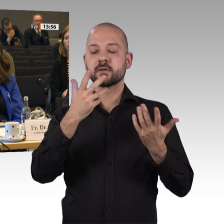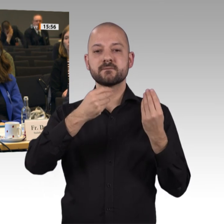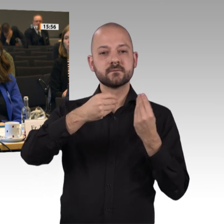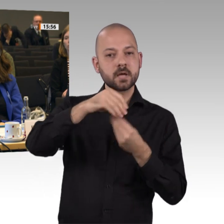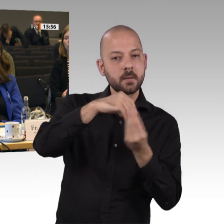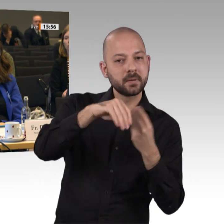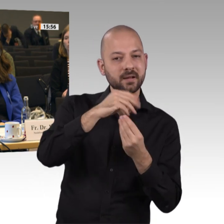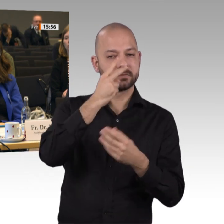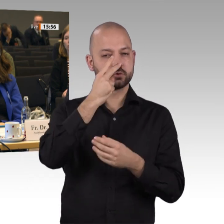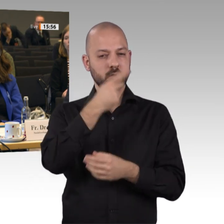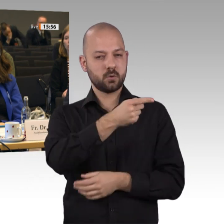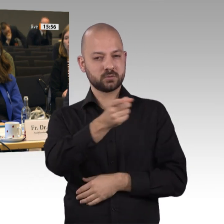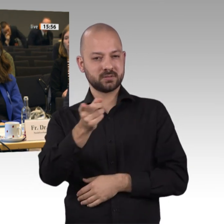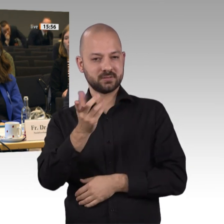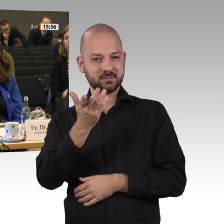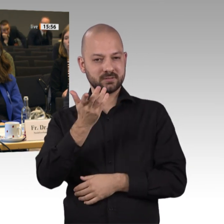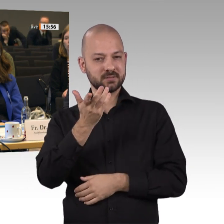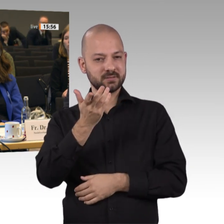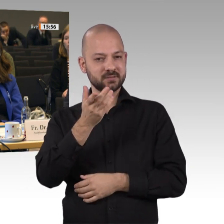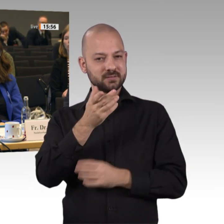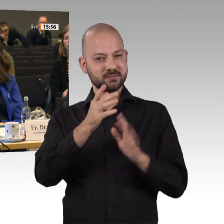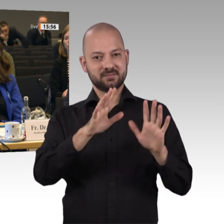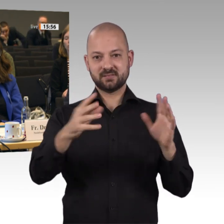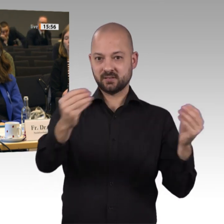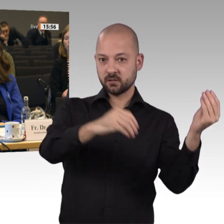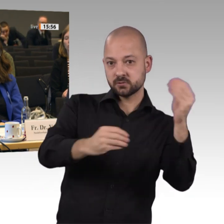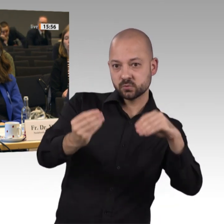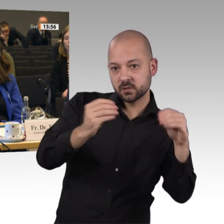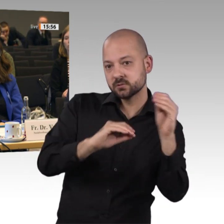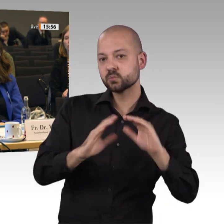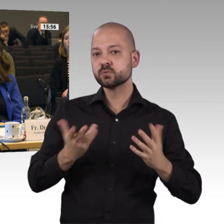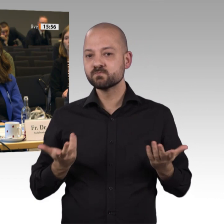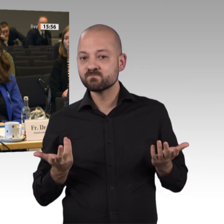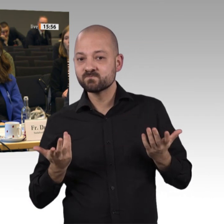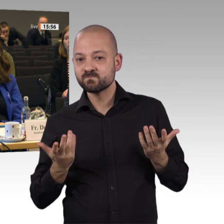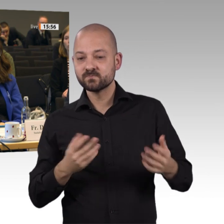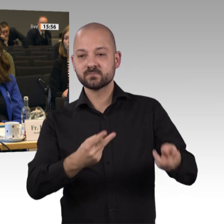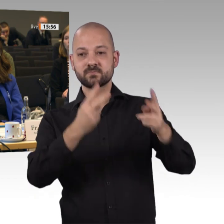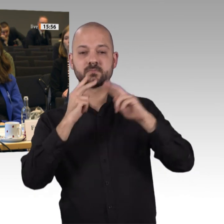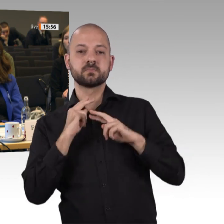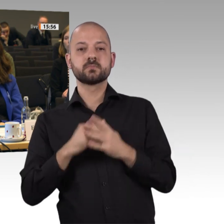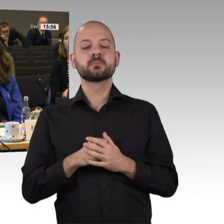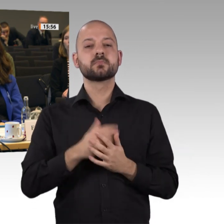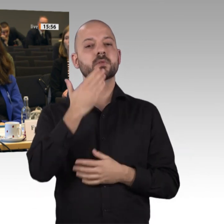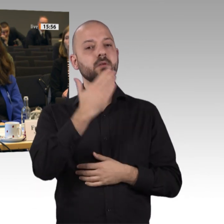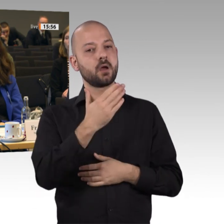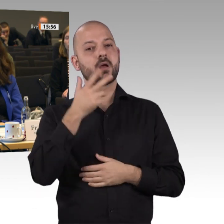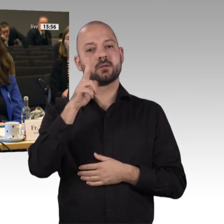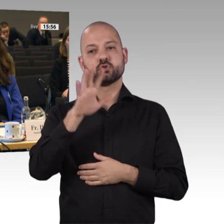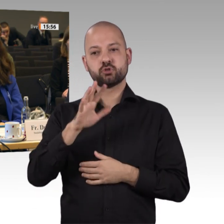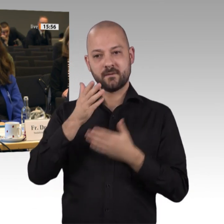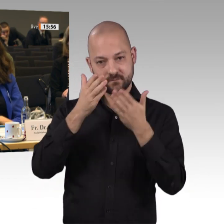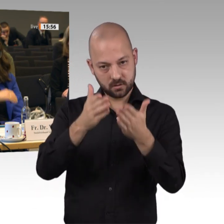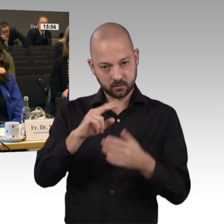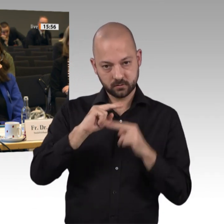das haben, aber die meisten Personen, die weniger als 100.000 Euro Einkommen haben und trotzdem ein großes Vermögen aufgebaut haben, haben